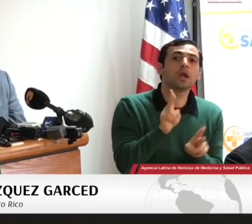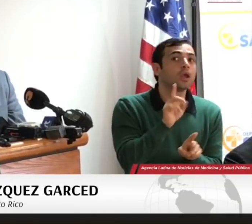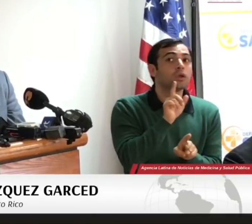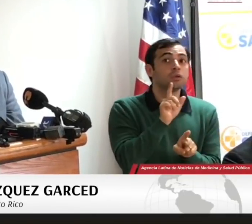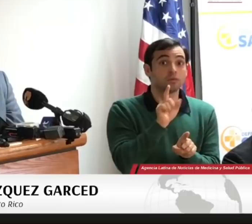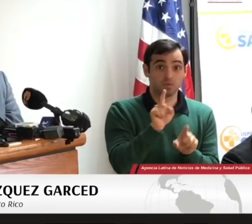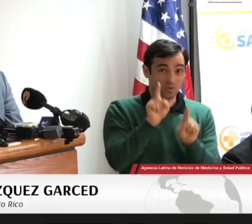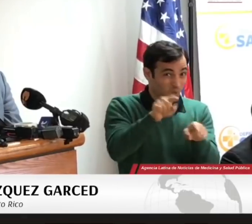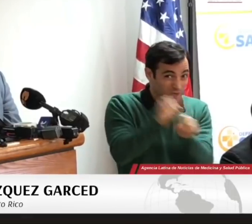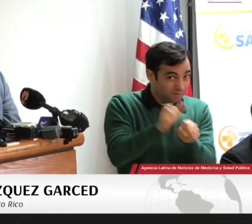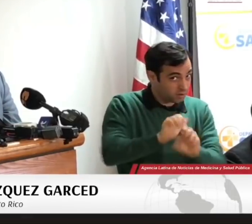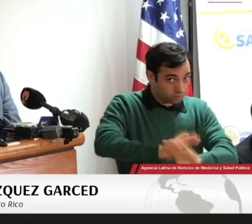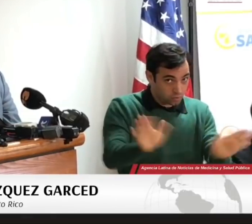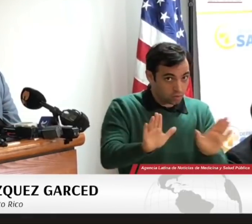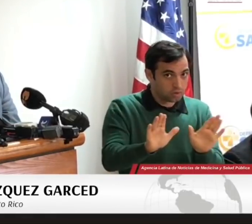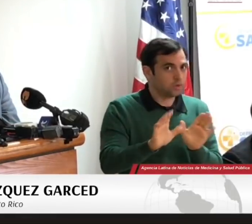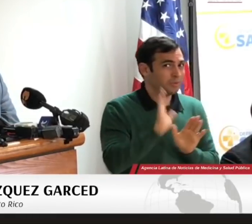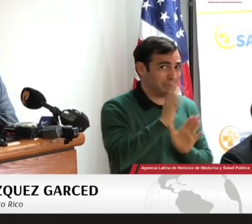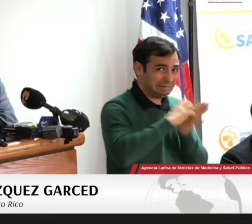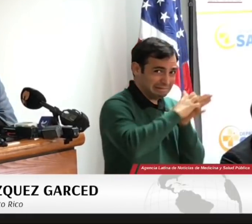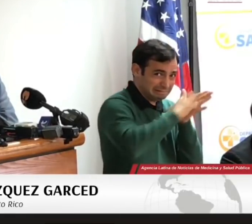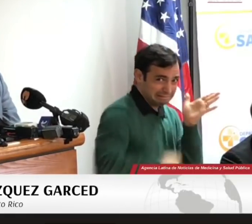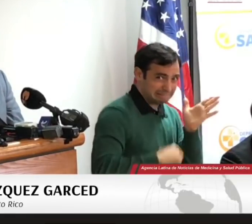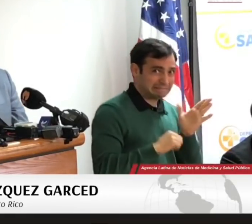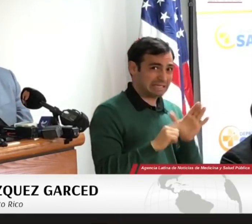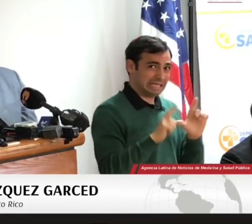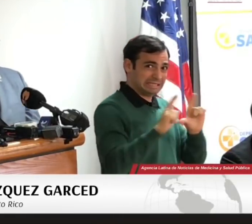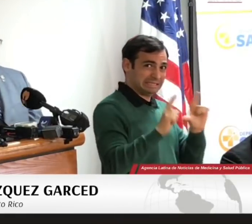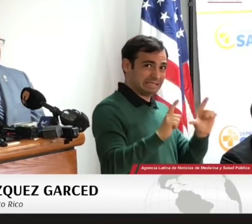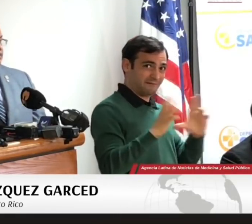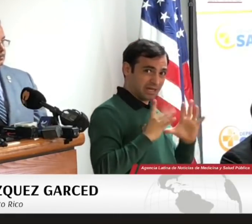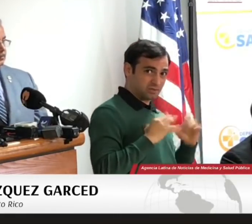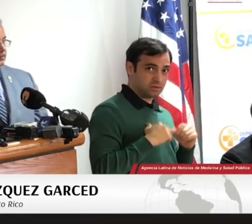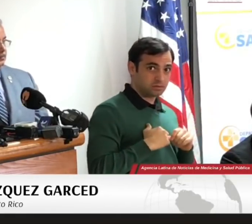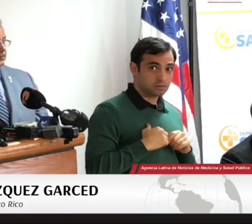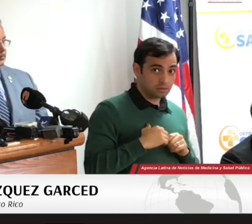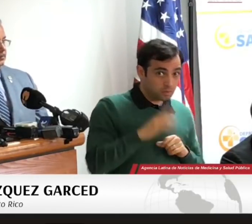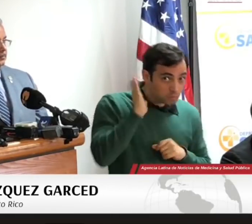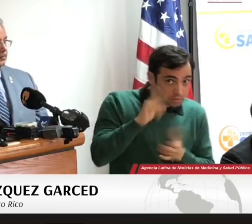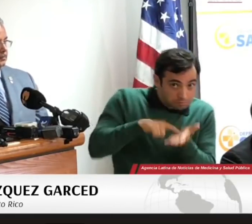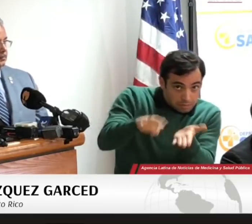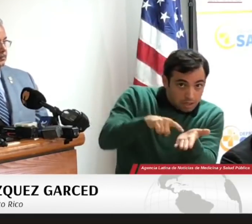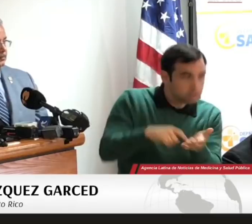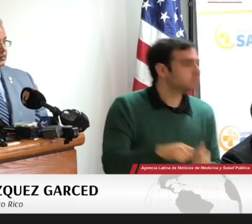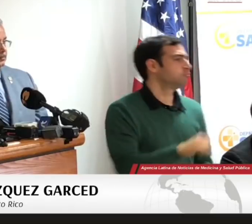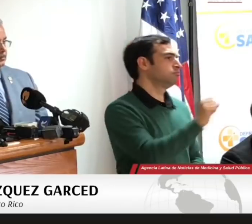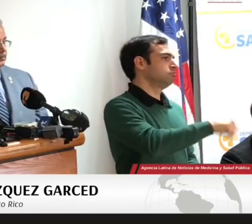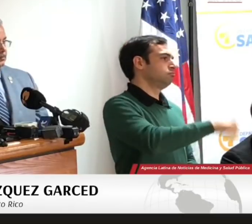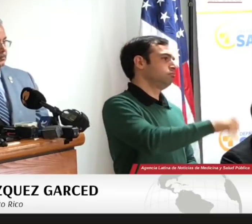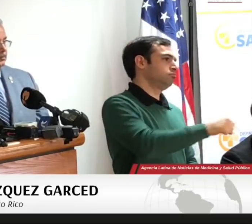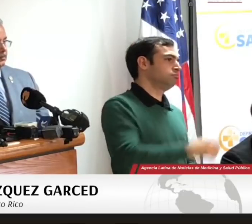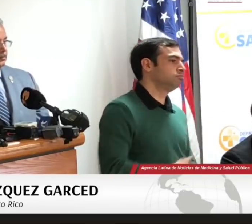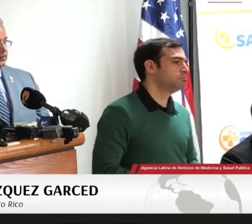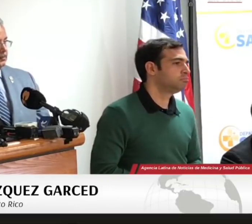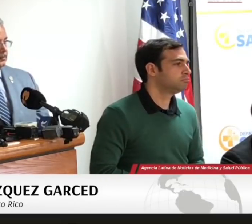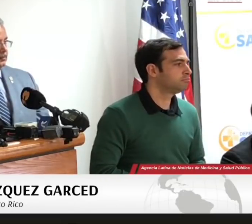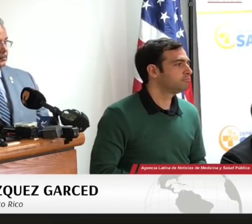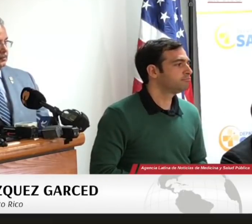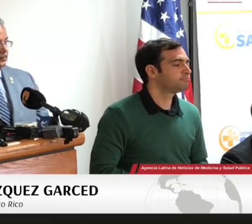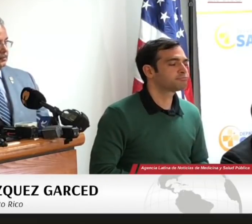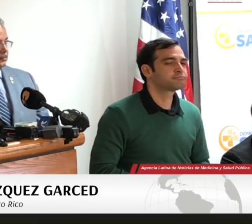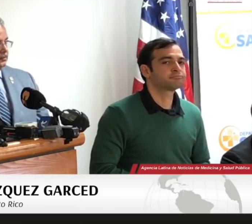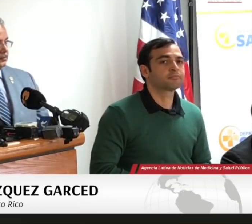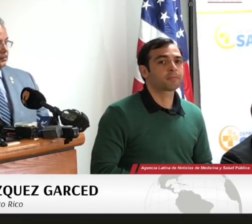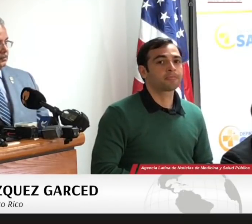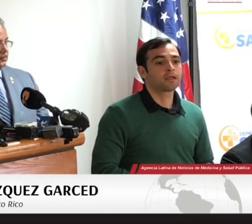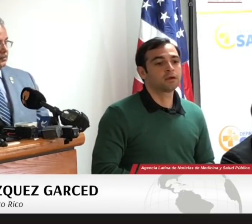no van a tener cargos a licencia, pero van a estar cobrando. Sí, seguro. Sí, seguro. Entonces, ¿ustedes